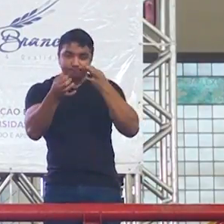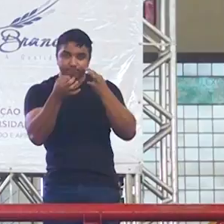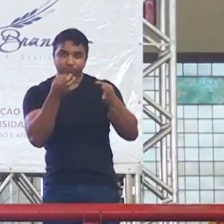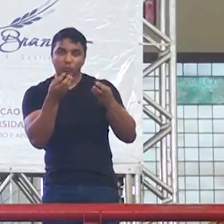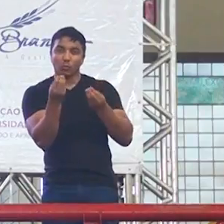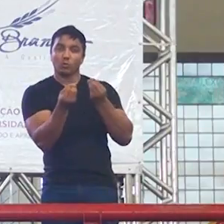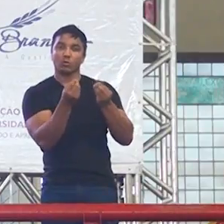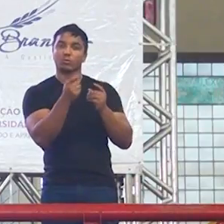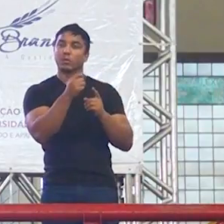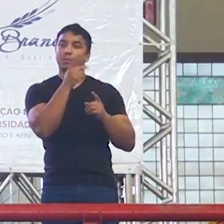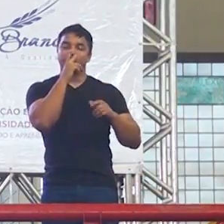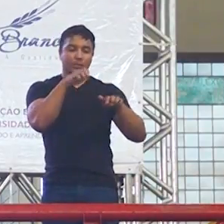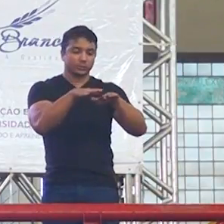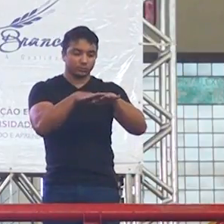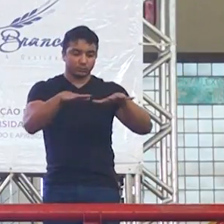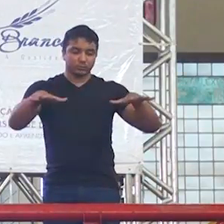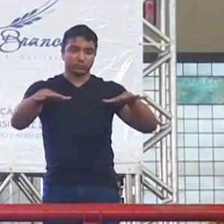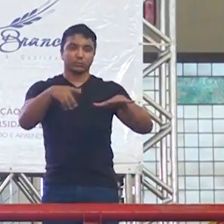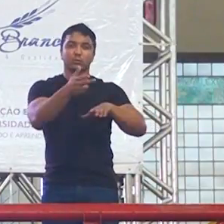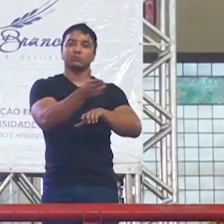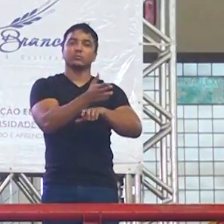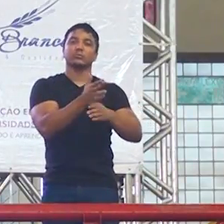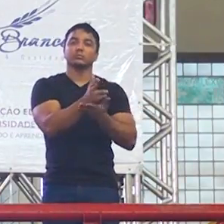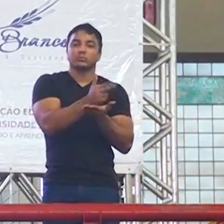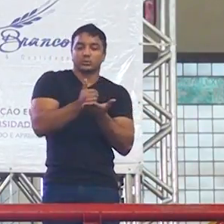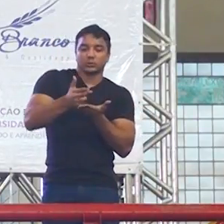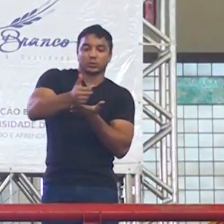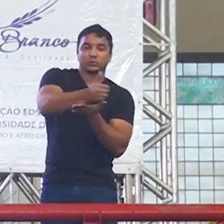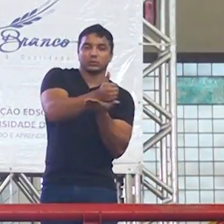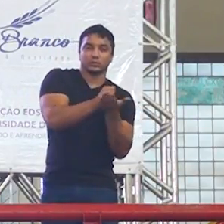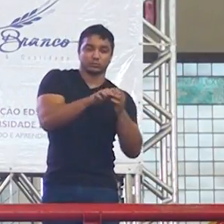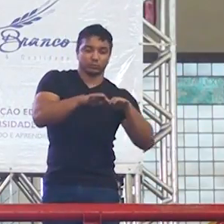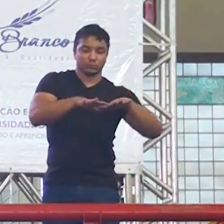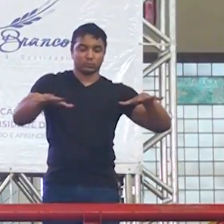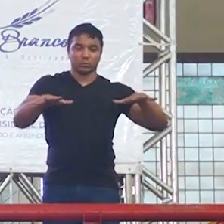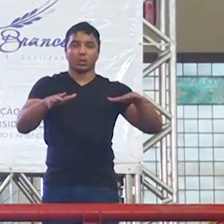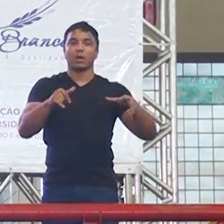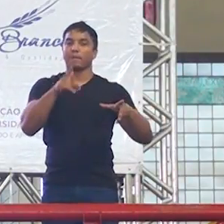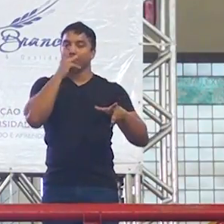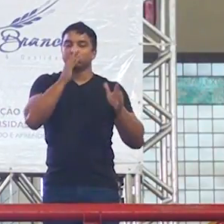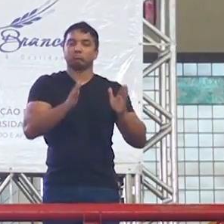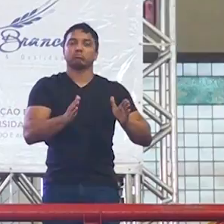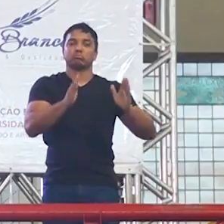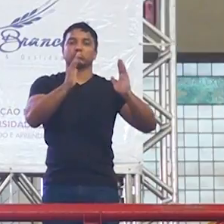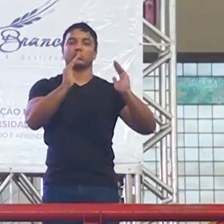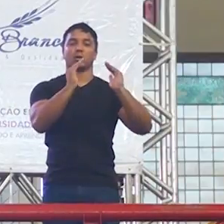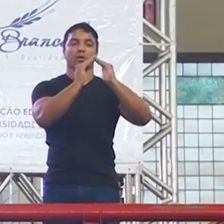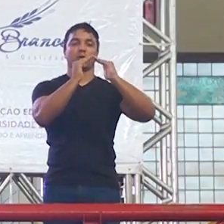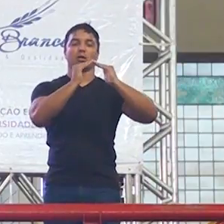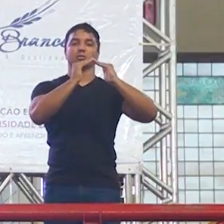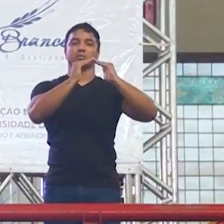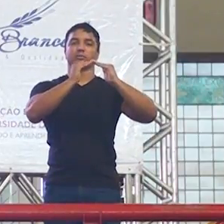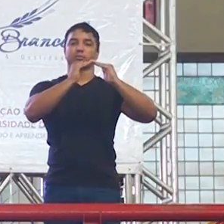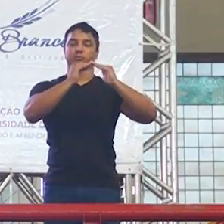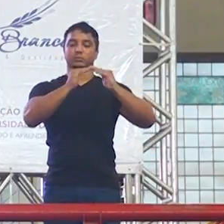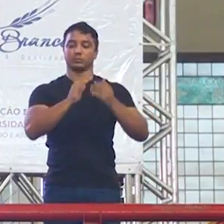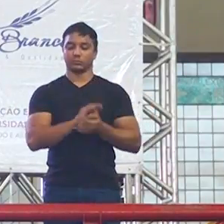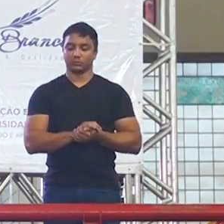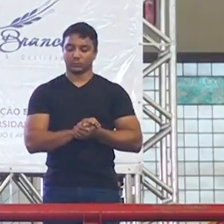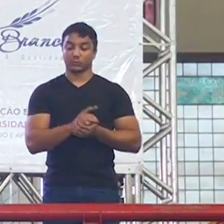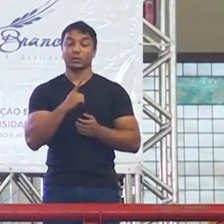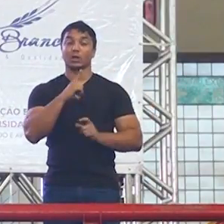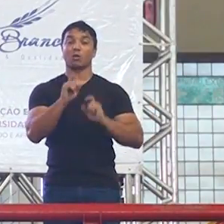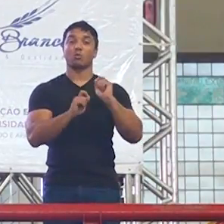observar, tipo uma planta baixa. Tá todo mundo vendo aí, pessoal, uma casa,